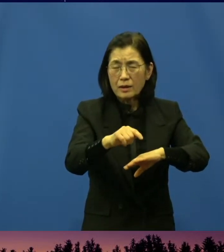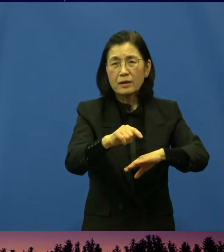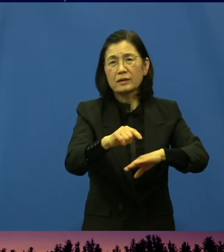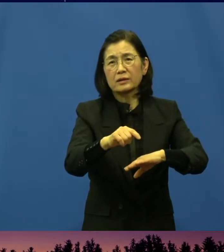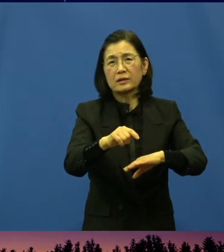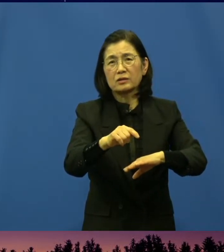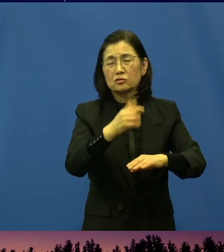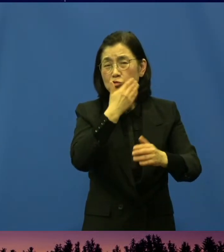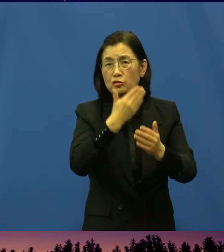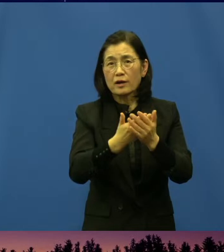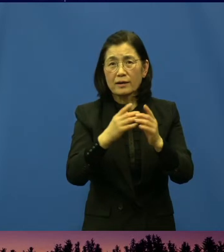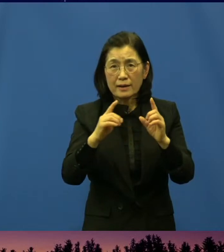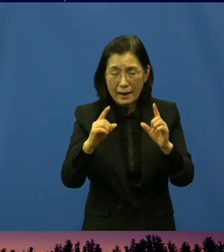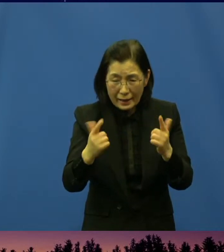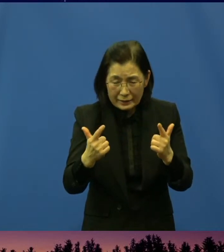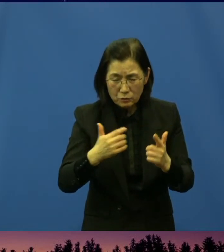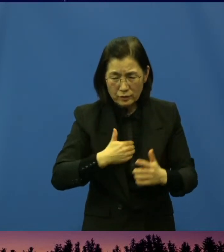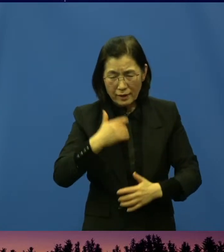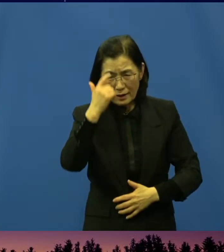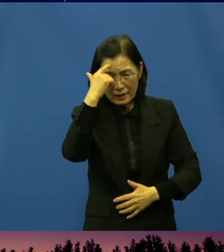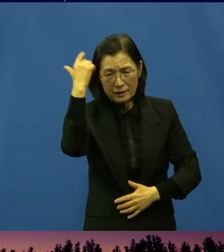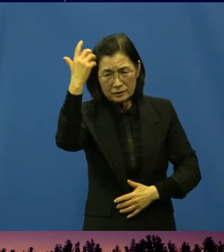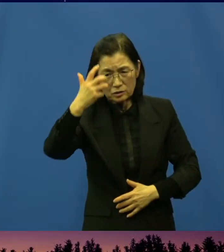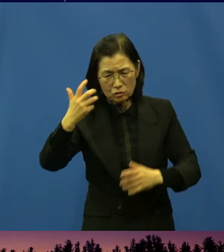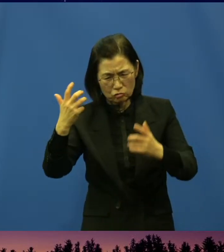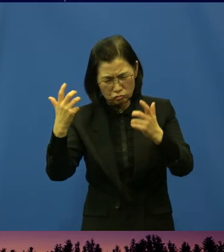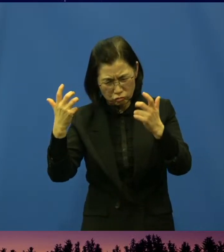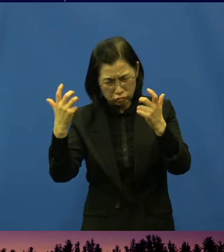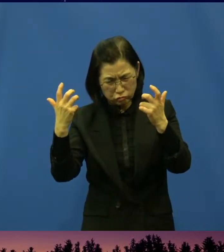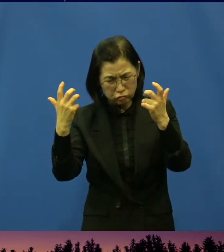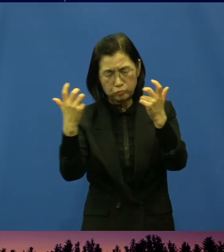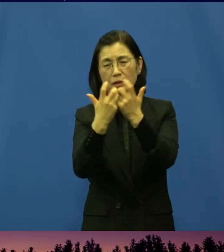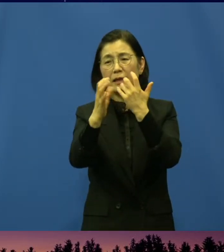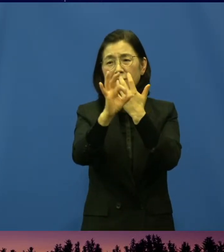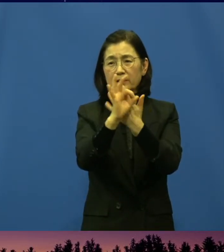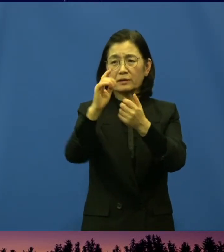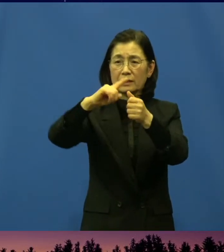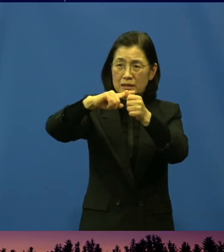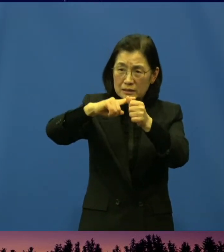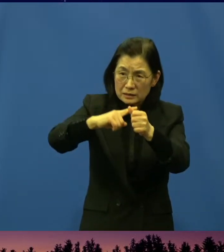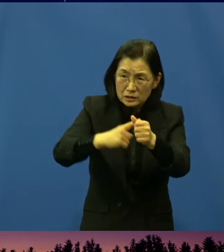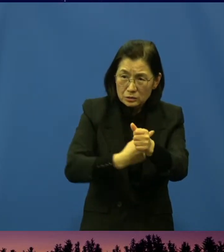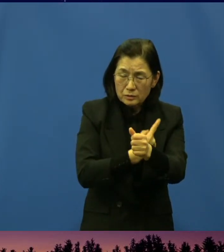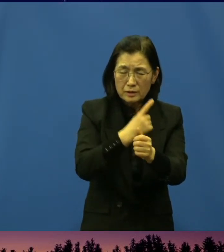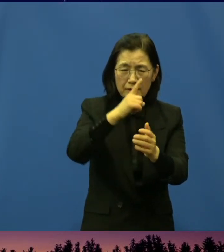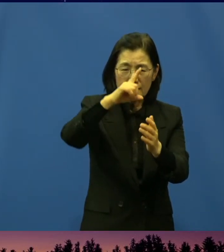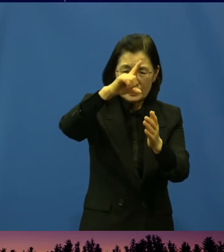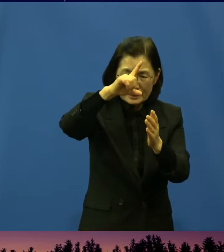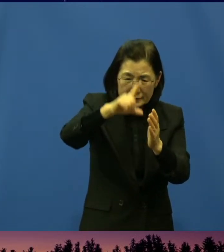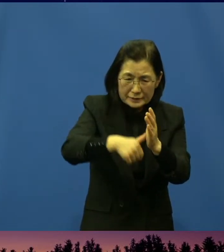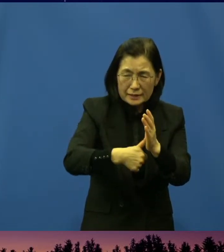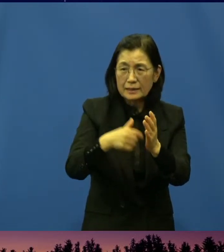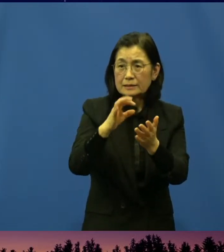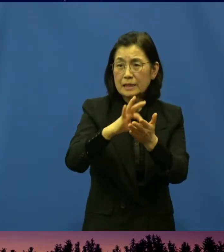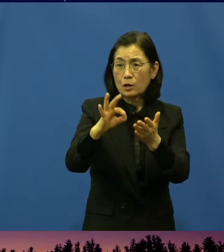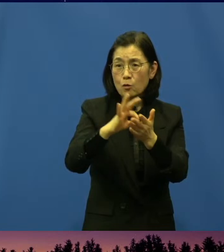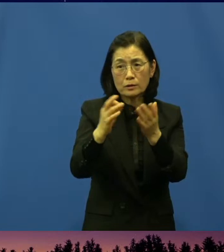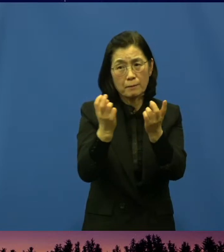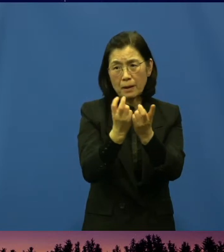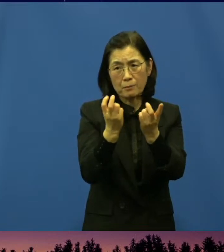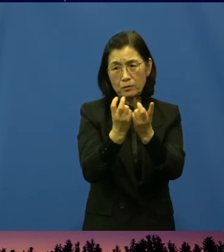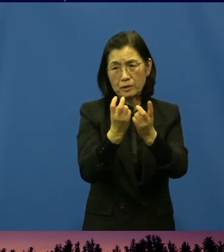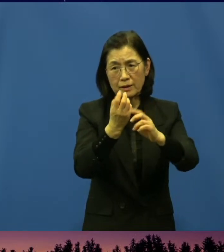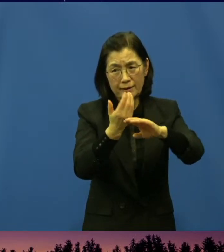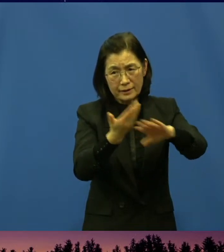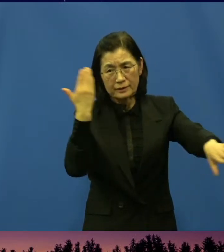내가 성령 충만하면 저절로 시간의 개념이 달라져요.